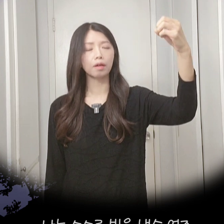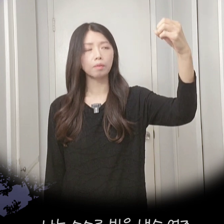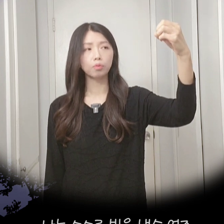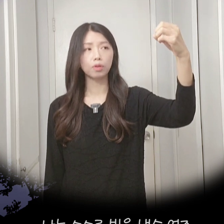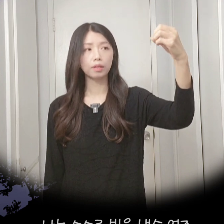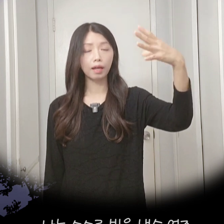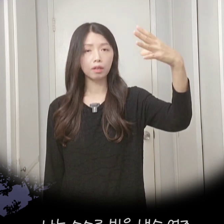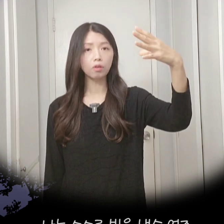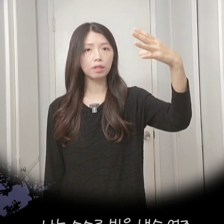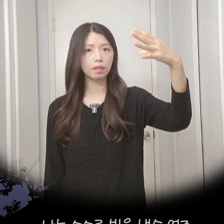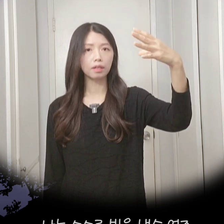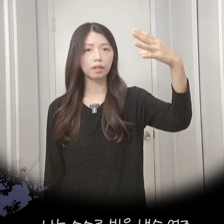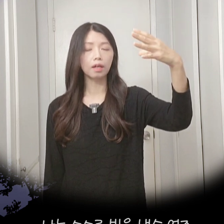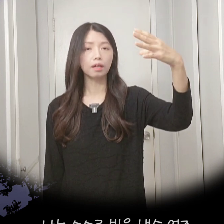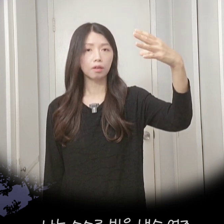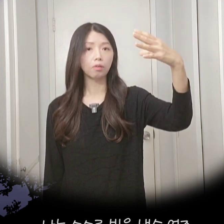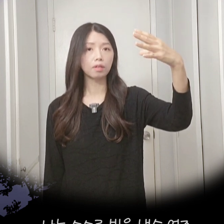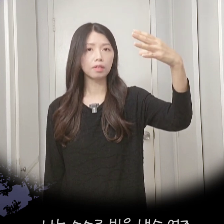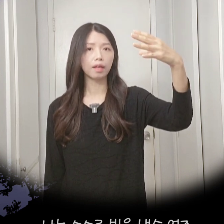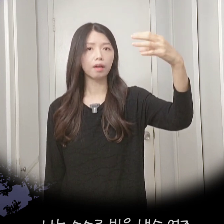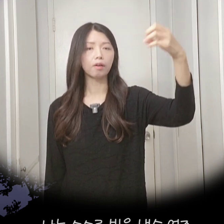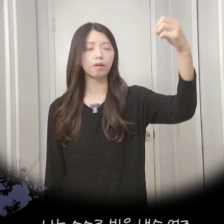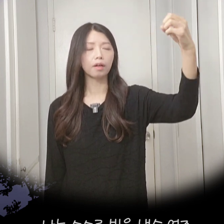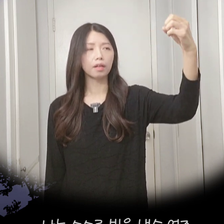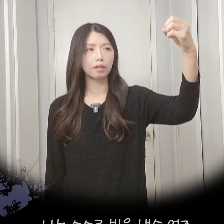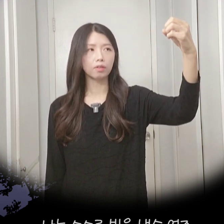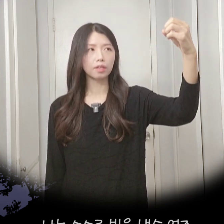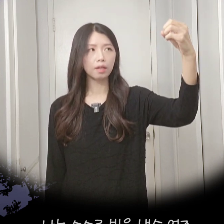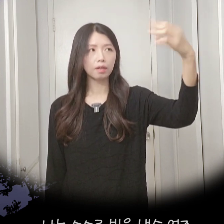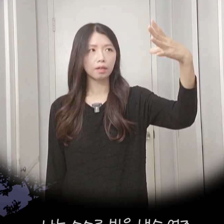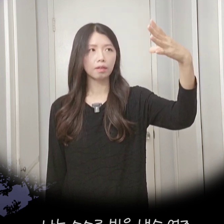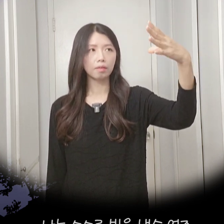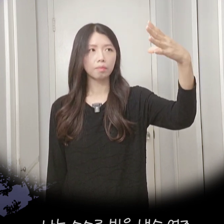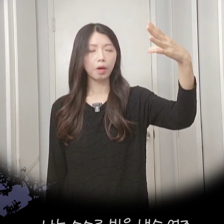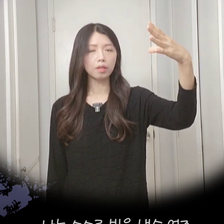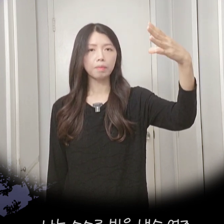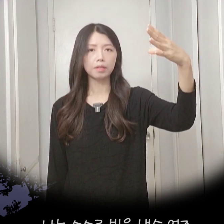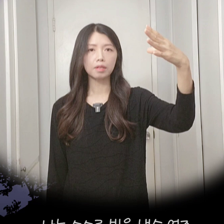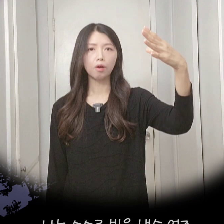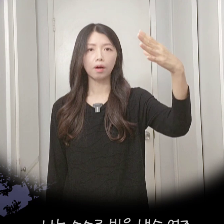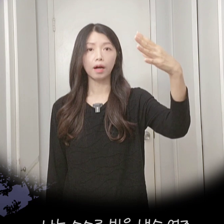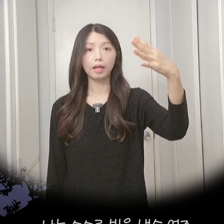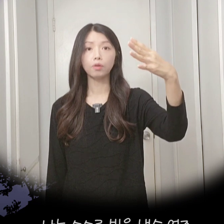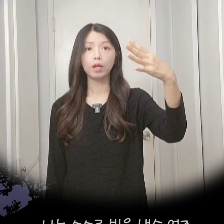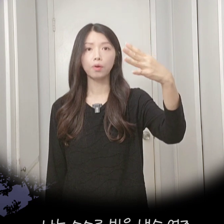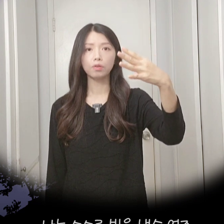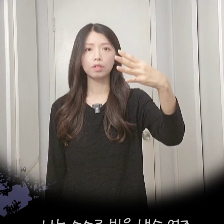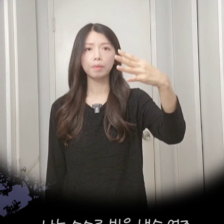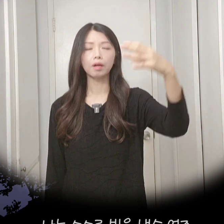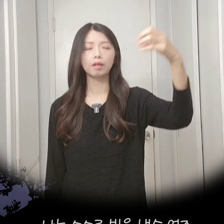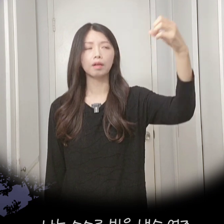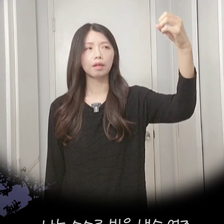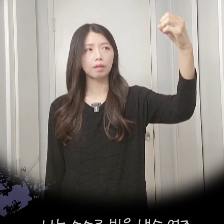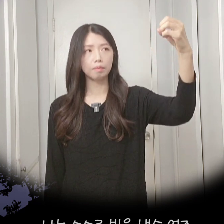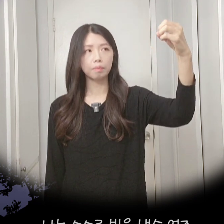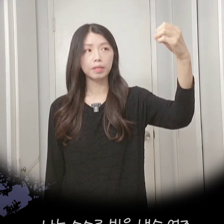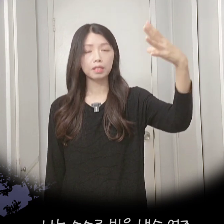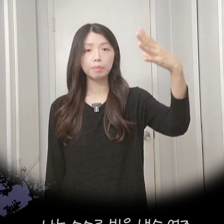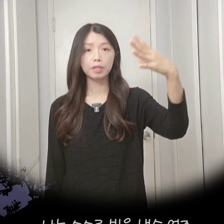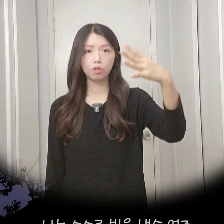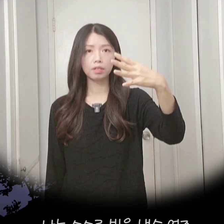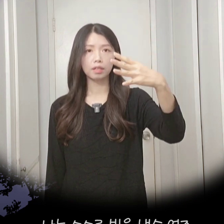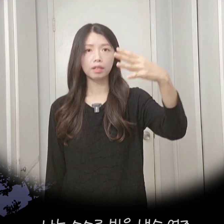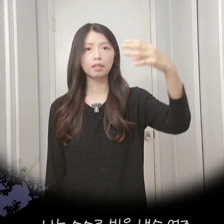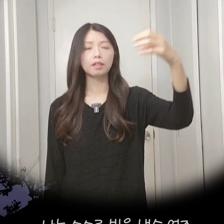펴주시면 불이 탁 켜지는 그런 뜻인데요. 이것이 펴지면서 아래로 내려와 주시면